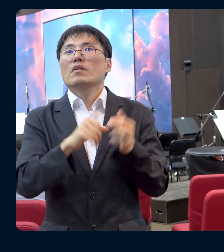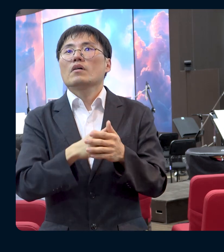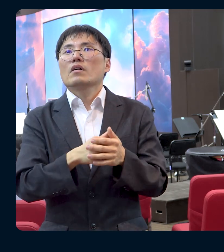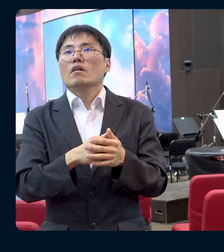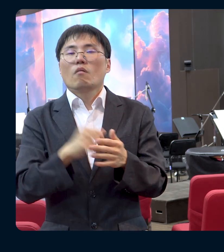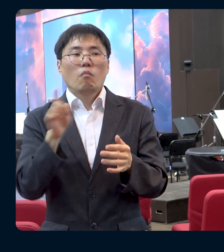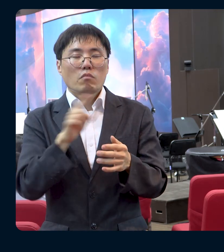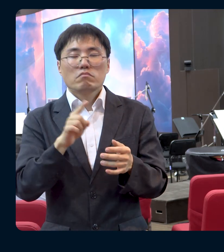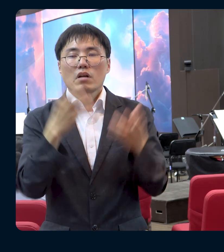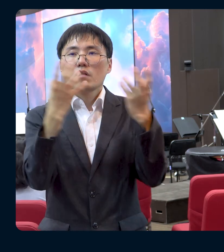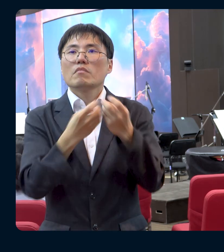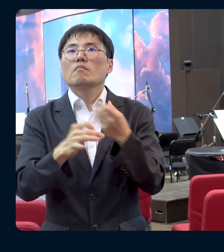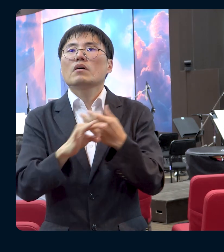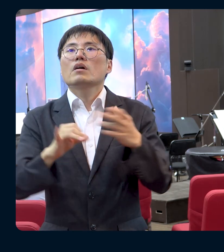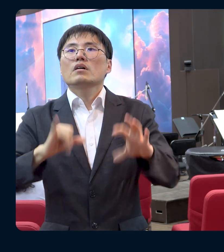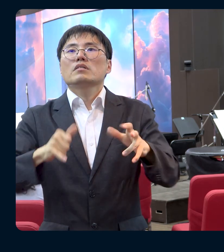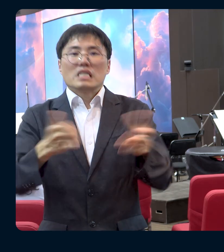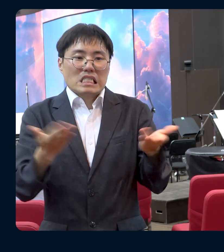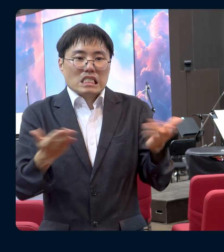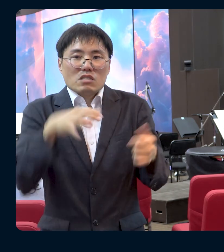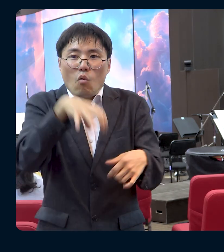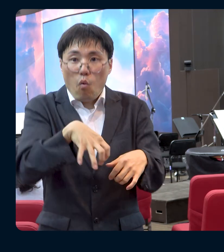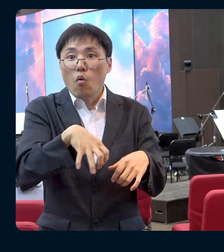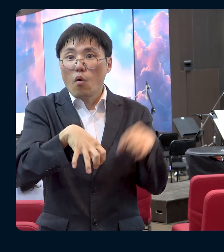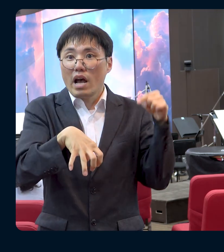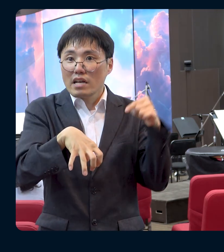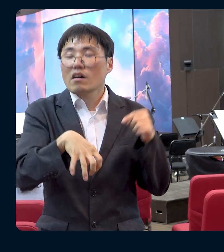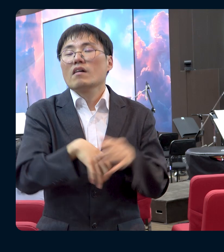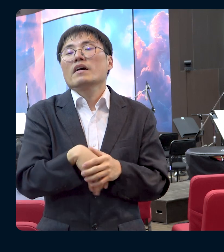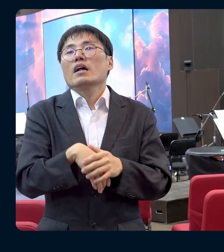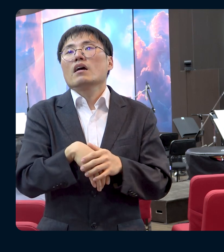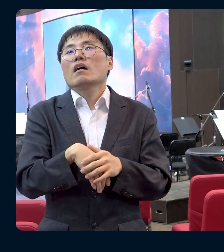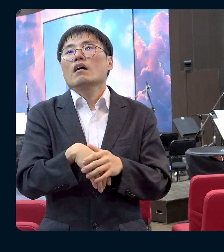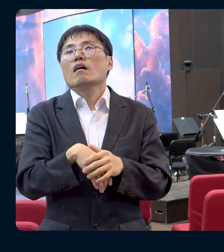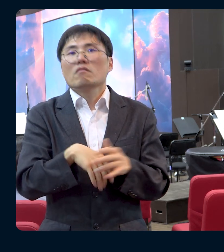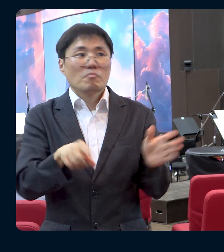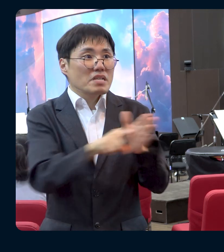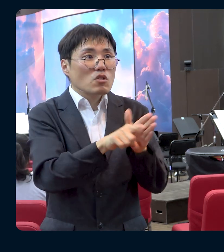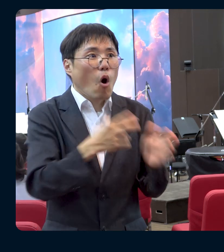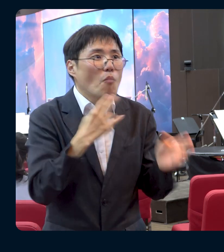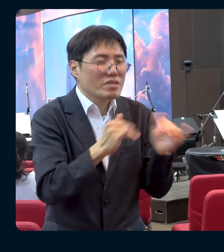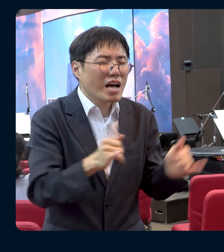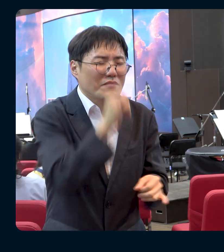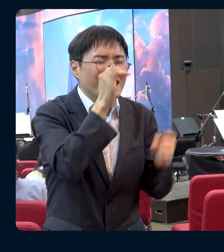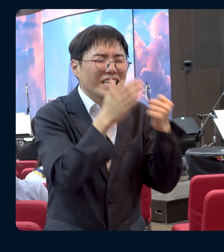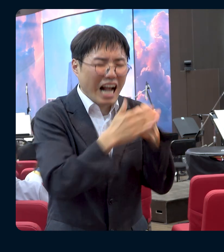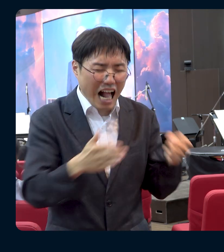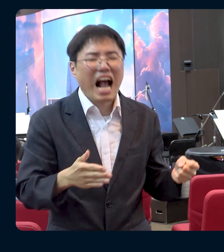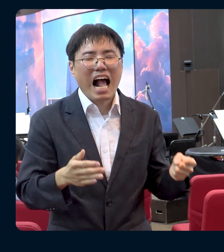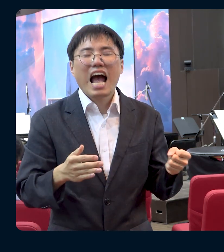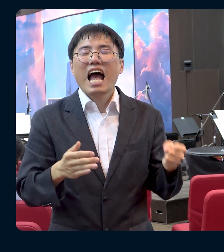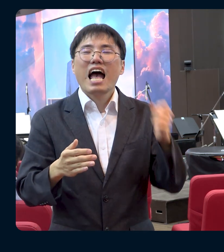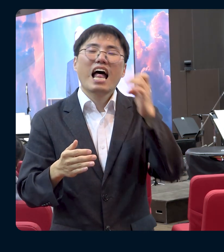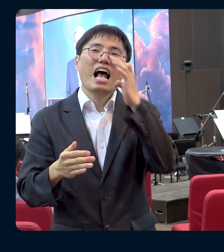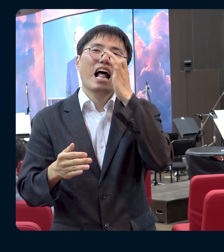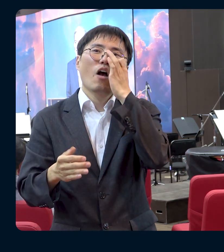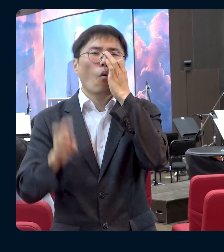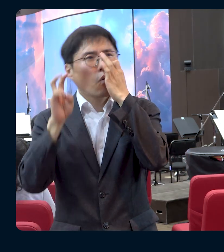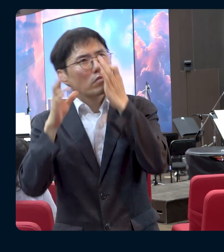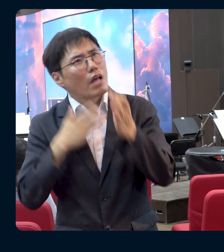어떤 경우 이런 경우가 있습니다. 세상 직장 같은 데 특별히 거기 보면 안 믿는 사람들이